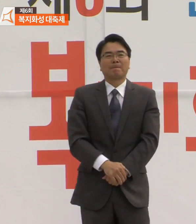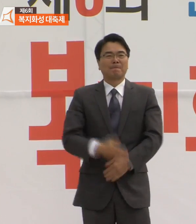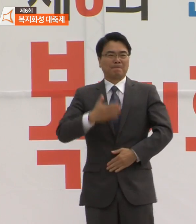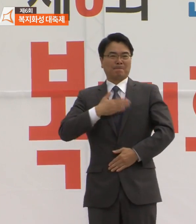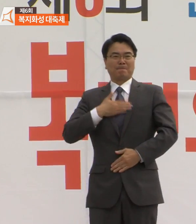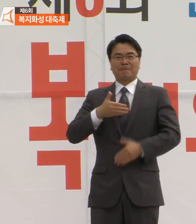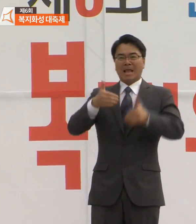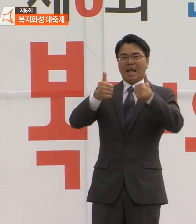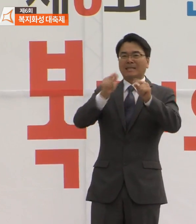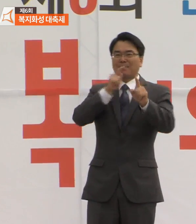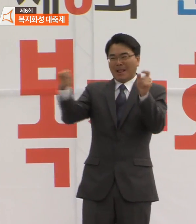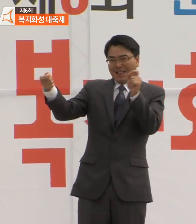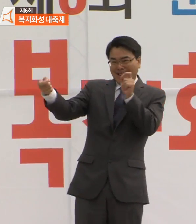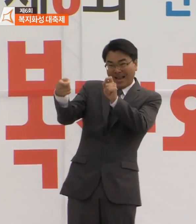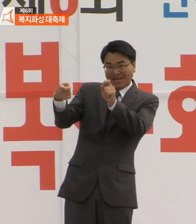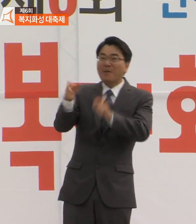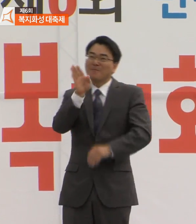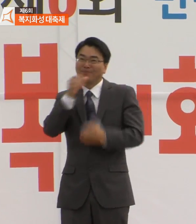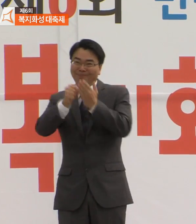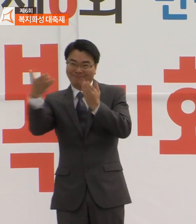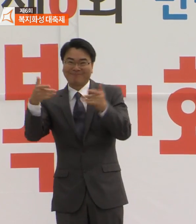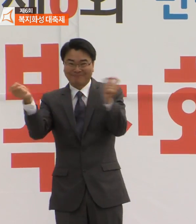제가 인사말 짧게 하기로 아주 유명한 사람인데